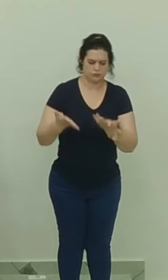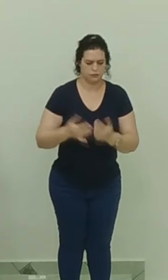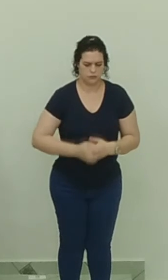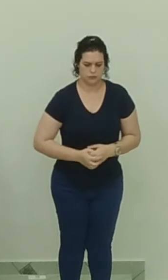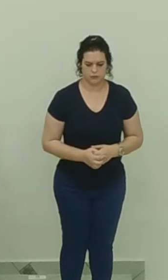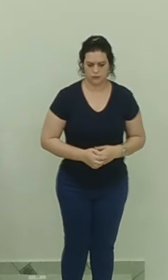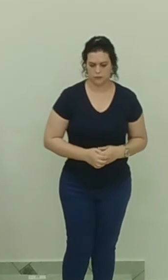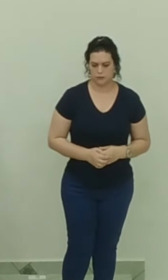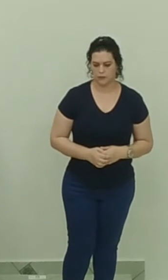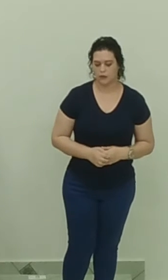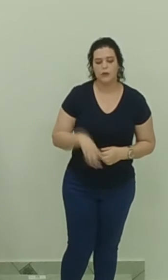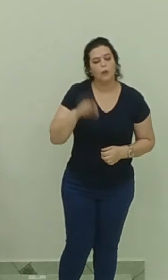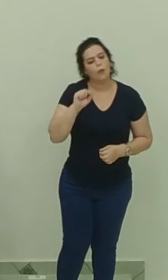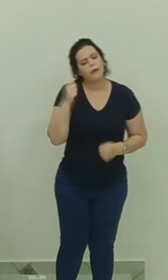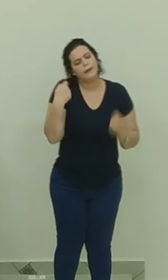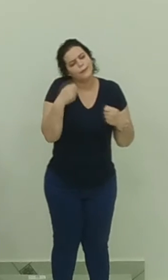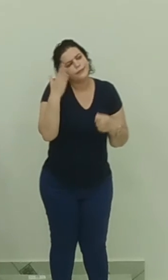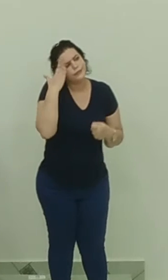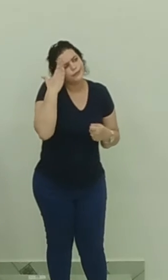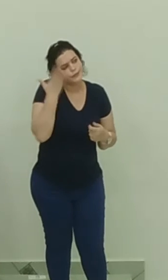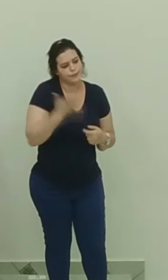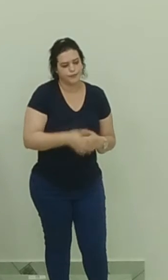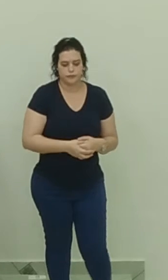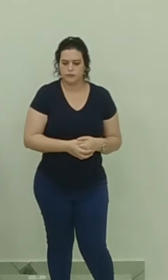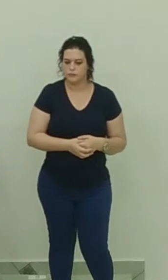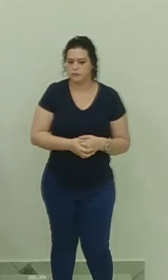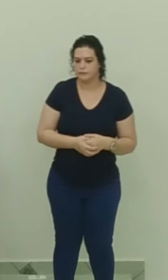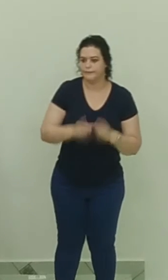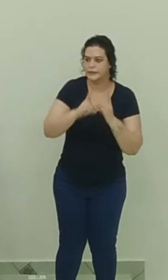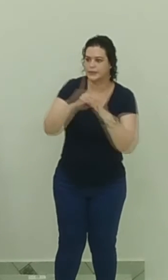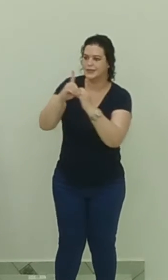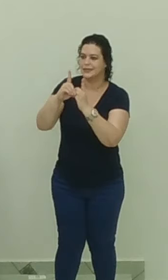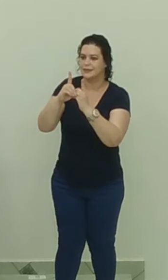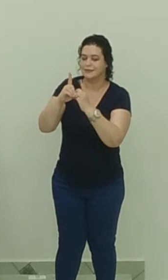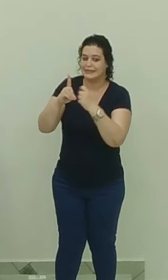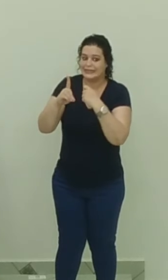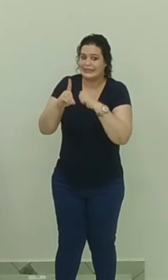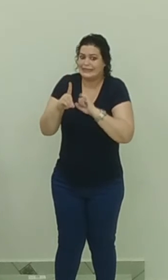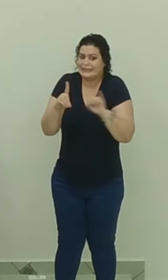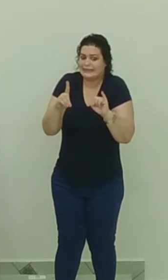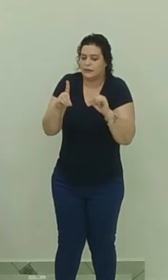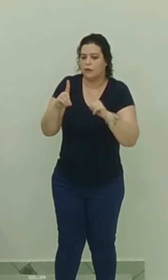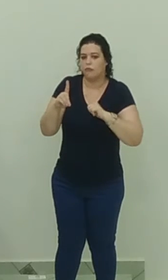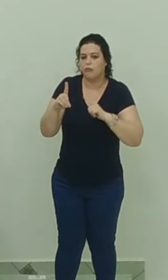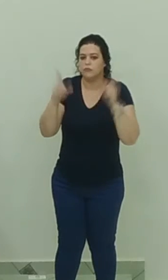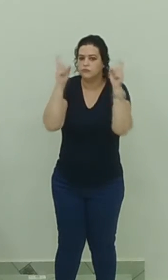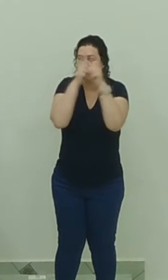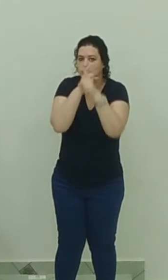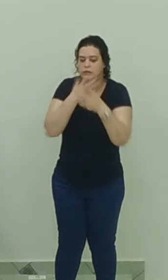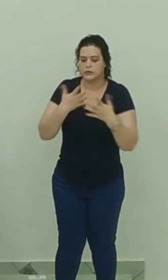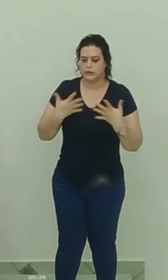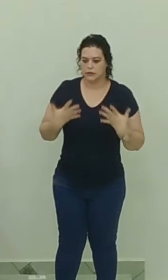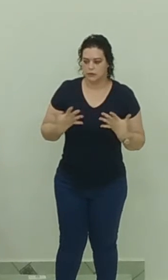O que precisamos saber para seguir a Deus na dificuldade? Essa travessia do